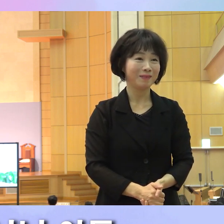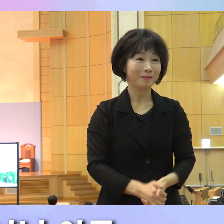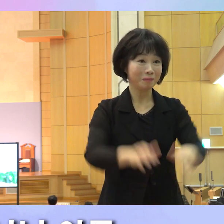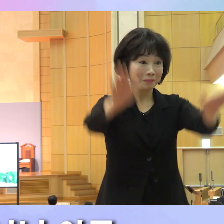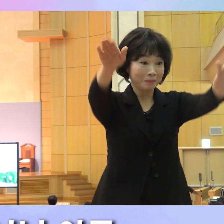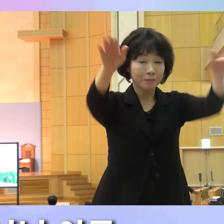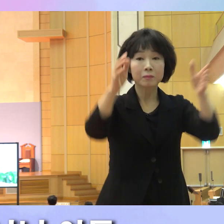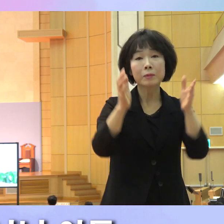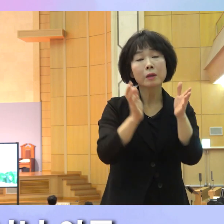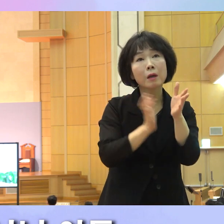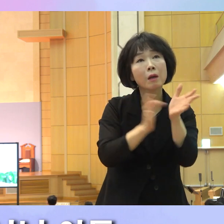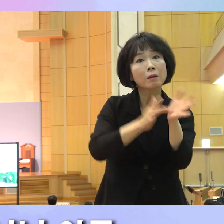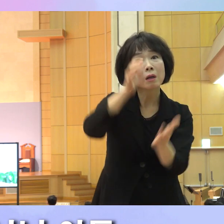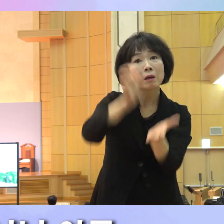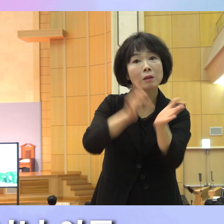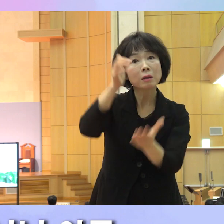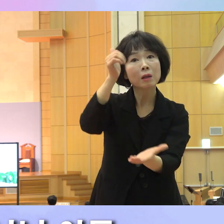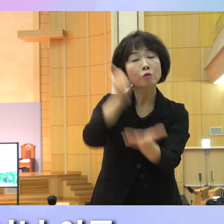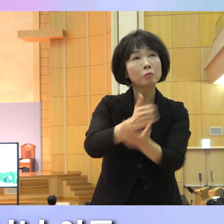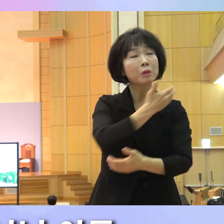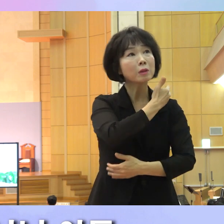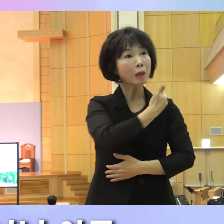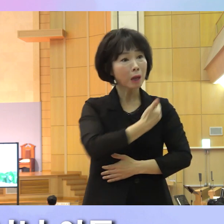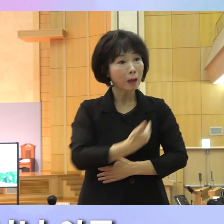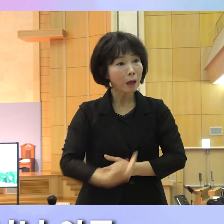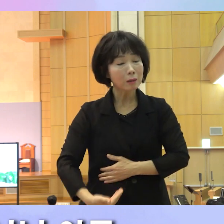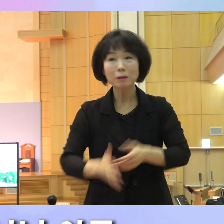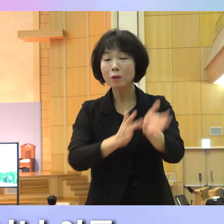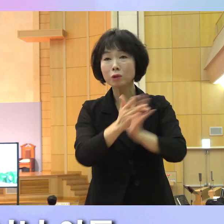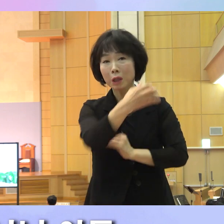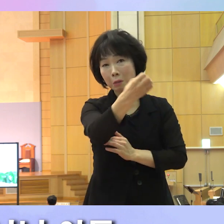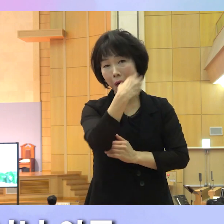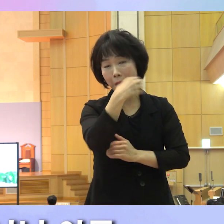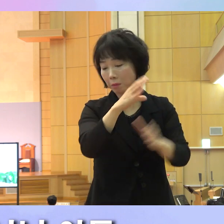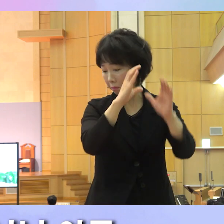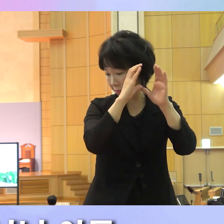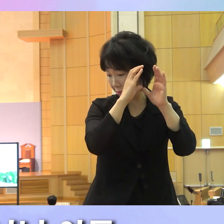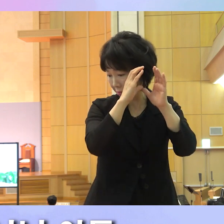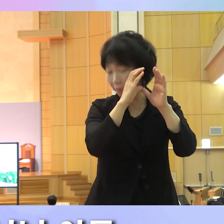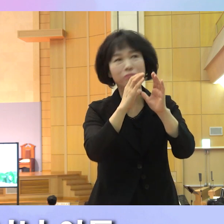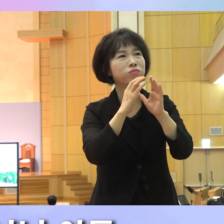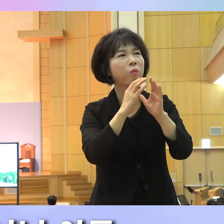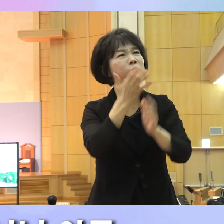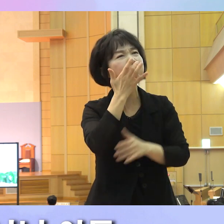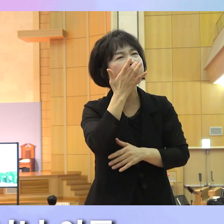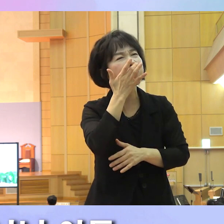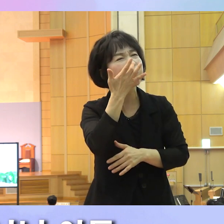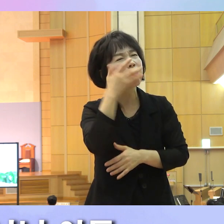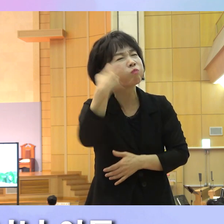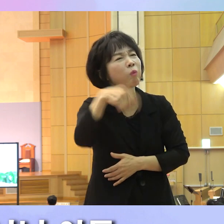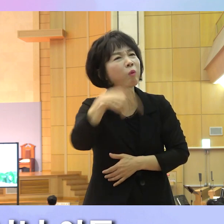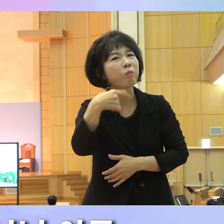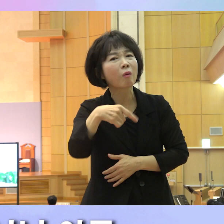제자들도 예수님이 하신 말씀을 알아듣지 못하고 깨닫지 못해요. 예수님이 십자가에 죽었다가